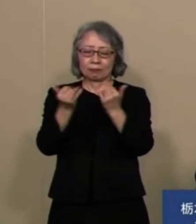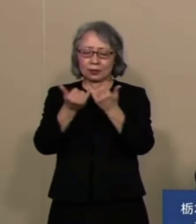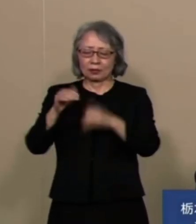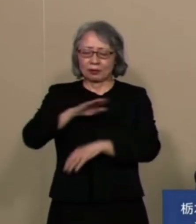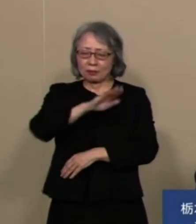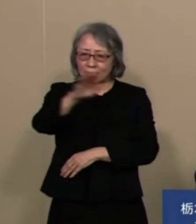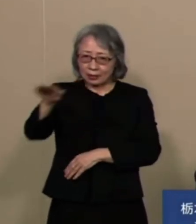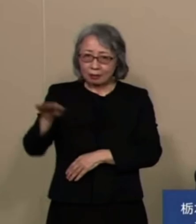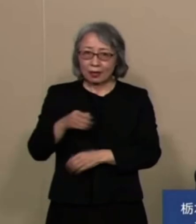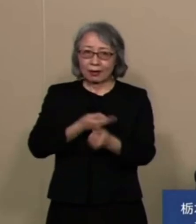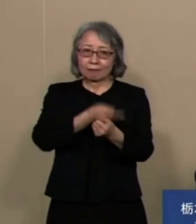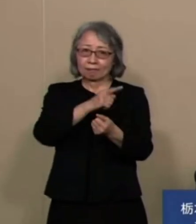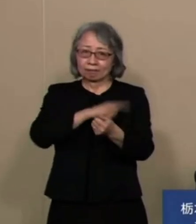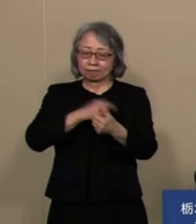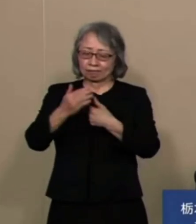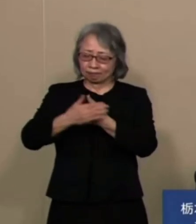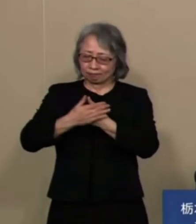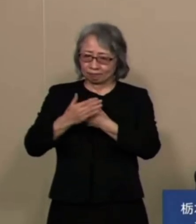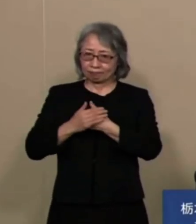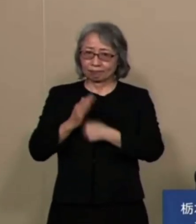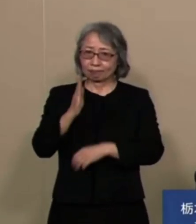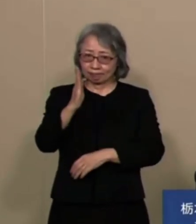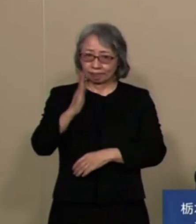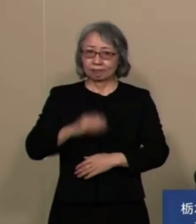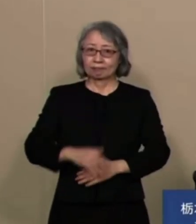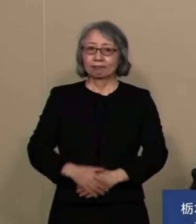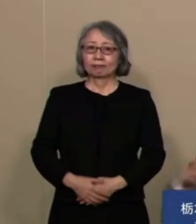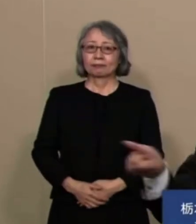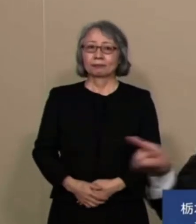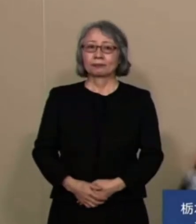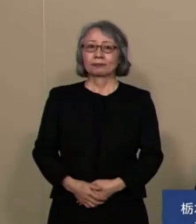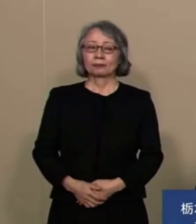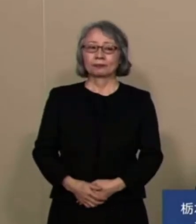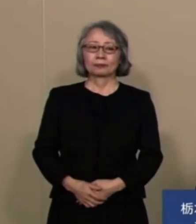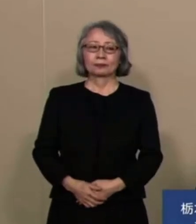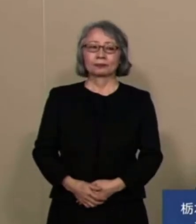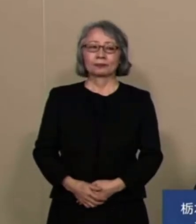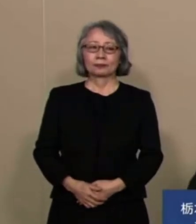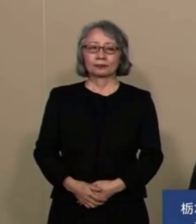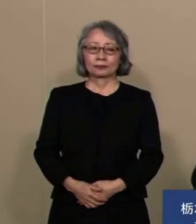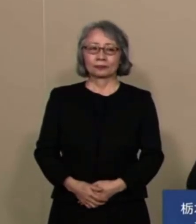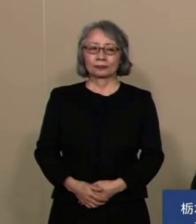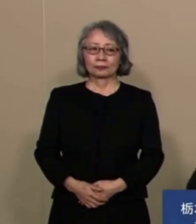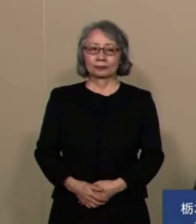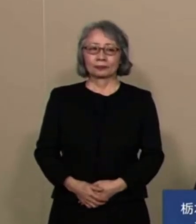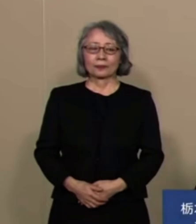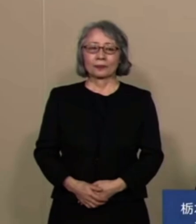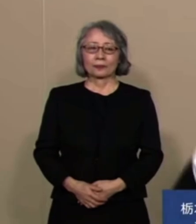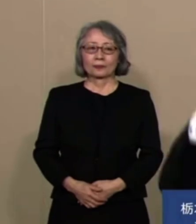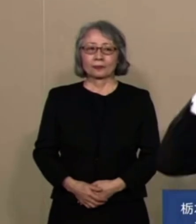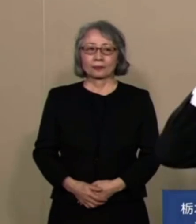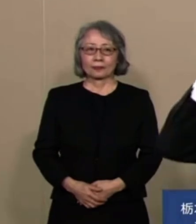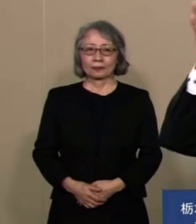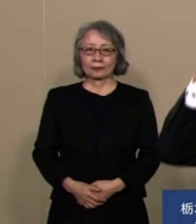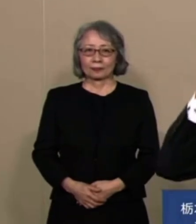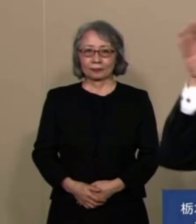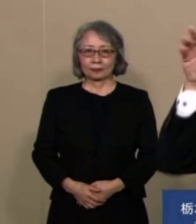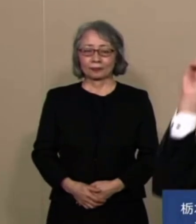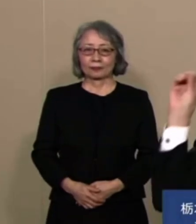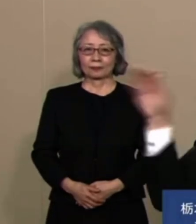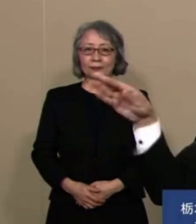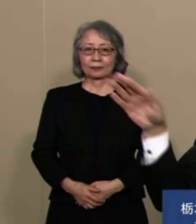県民の皆様どうか力を犯しください共に栃木の